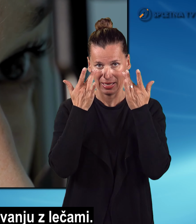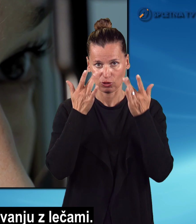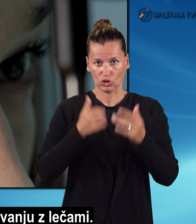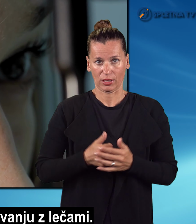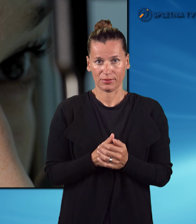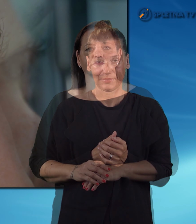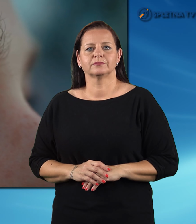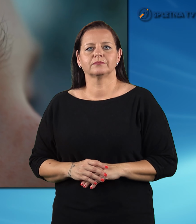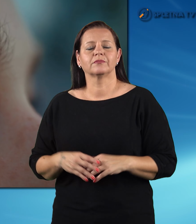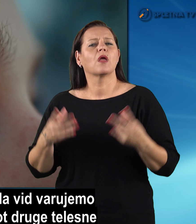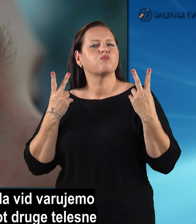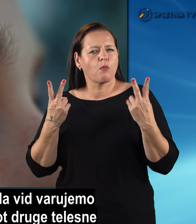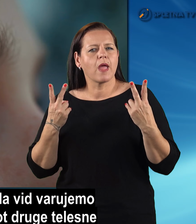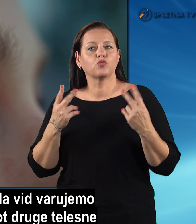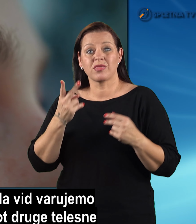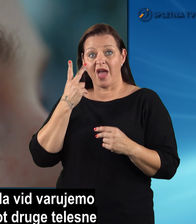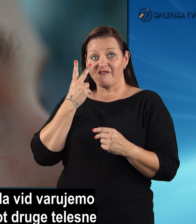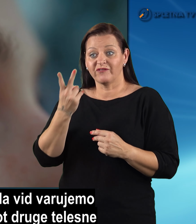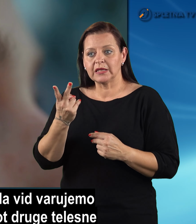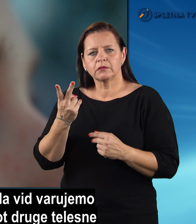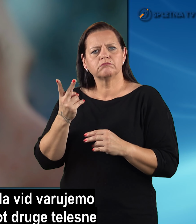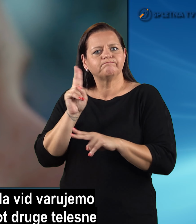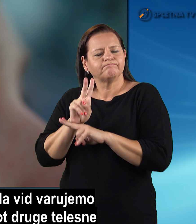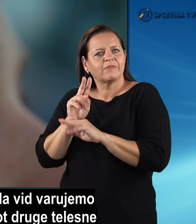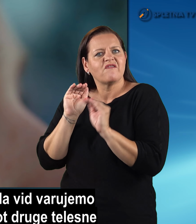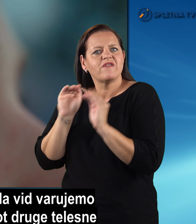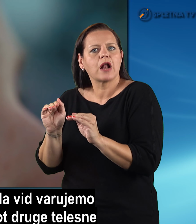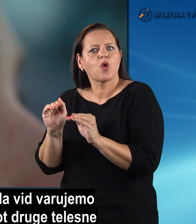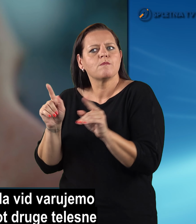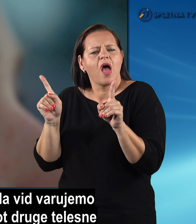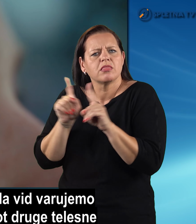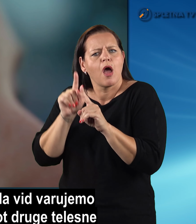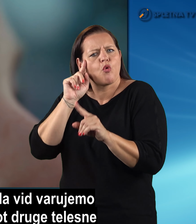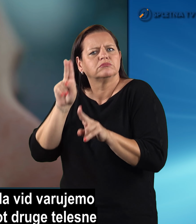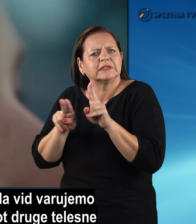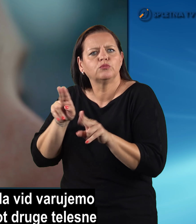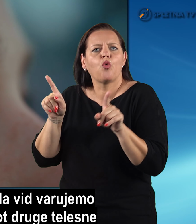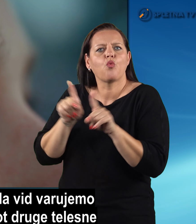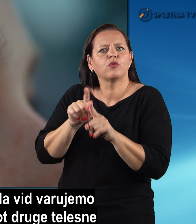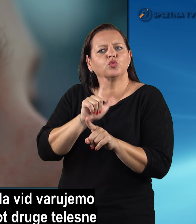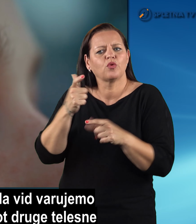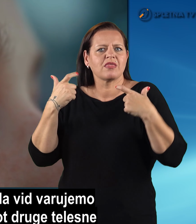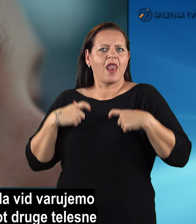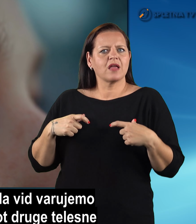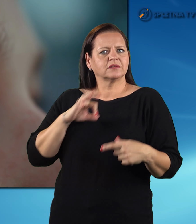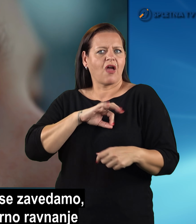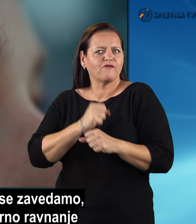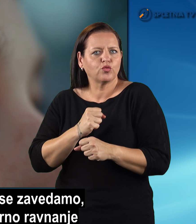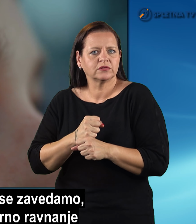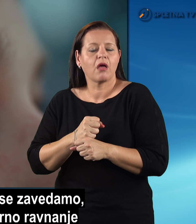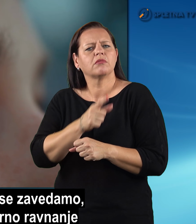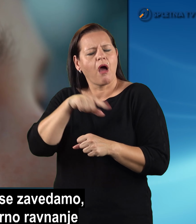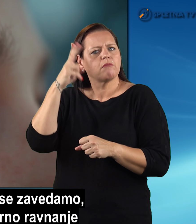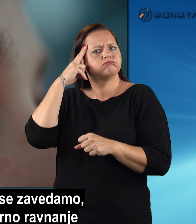lečami. Pomembno je, da vid varujemo enako skrbno kot druge telesne funkcije in da